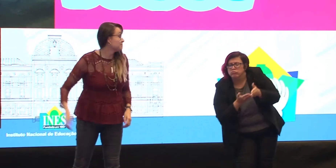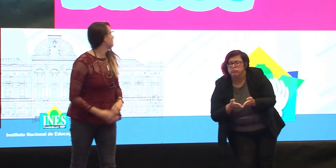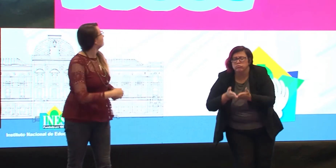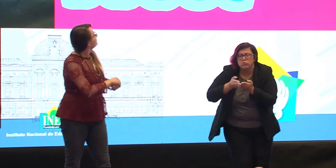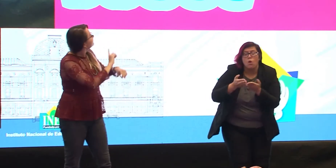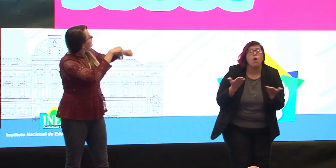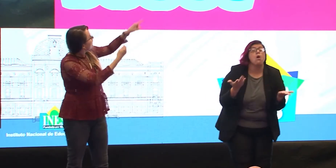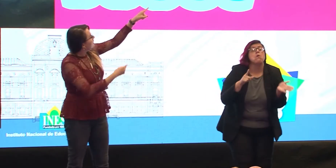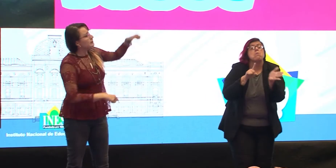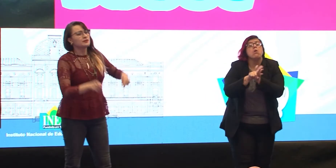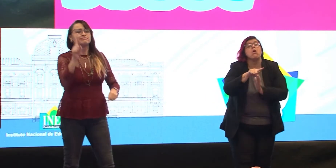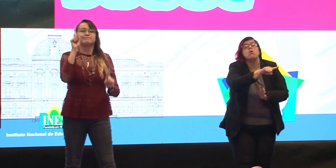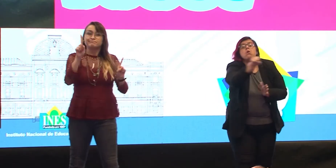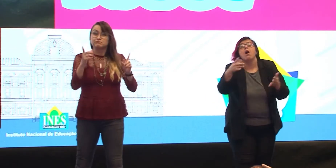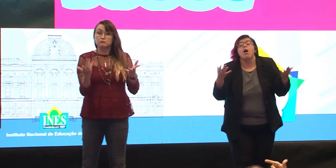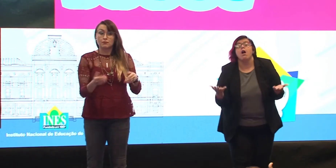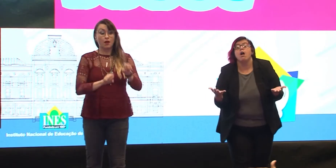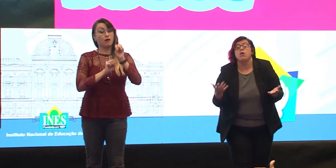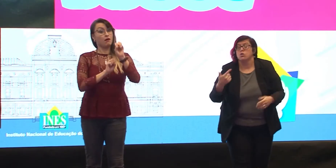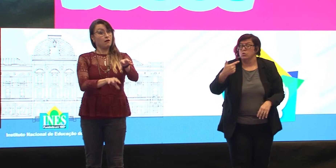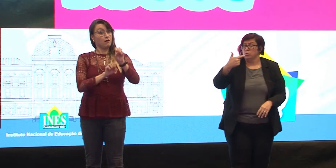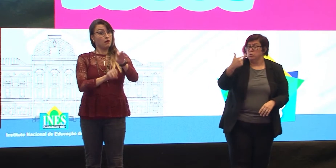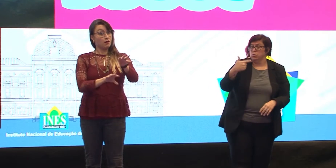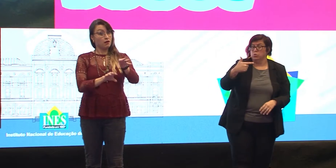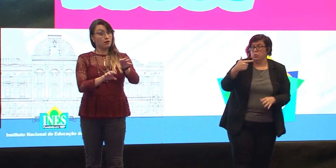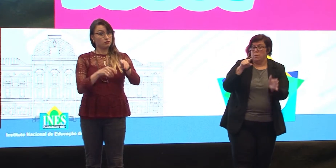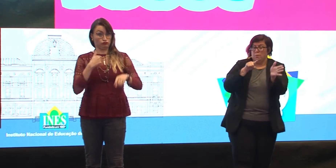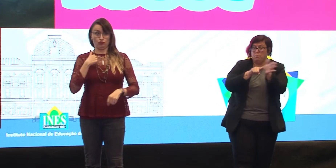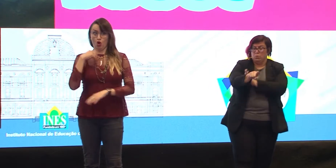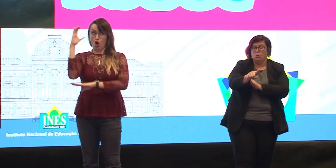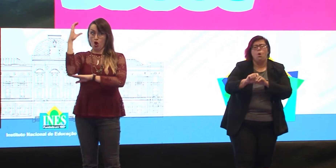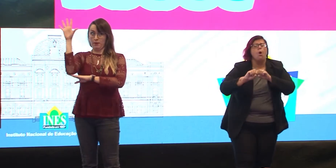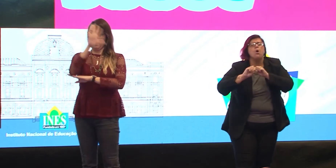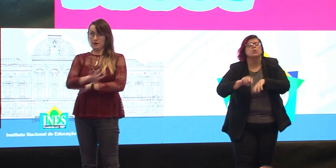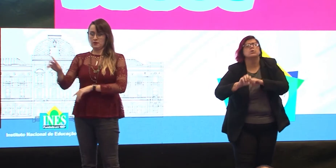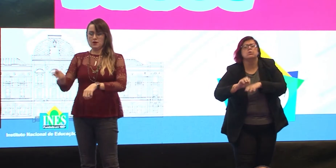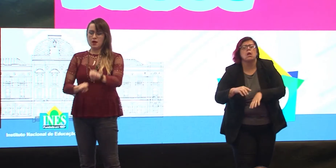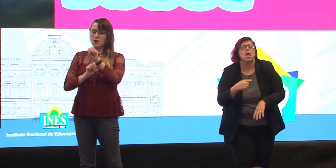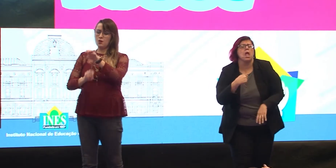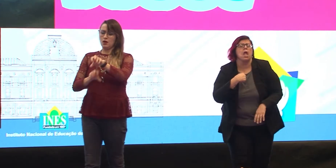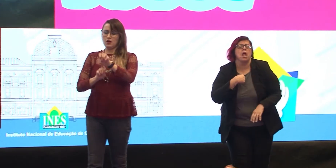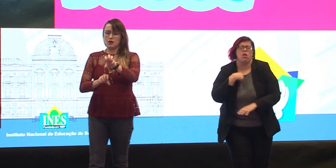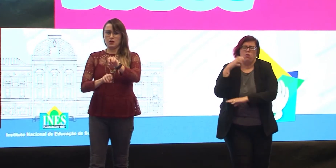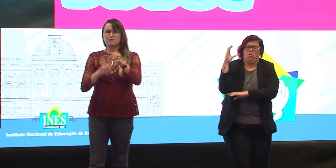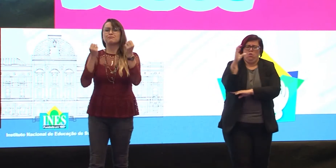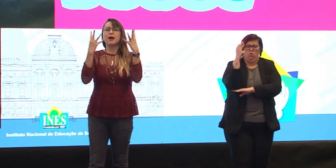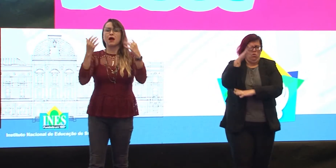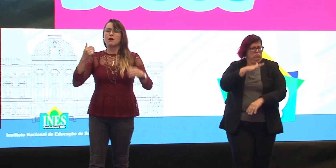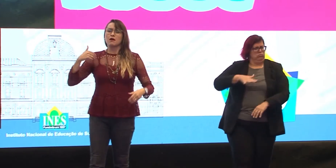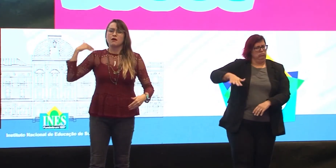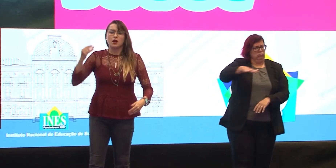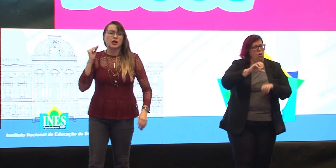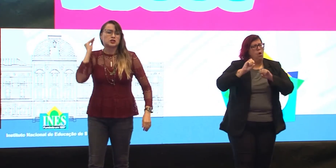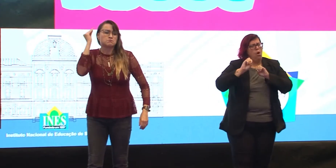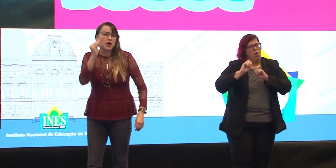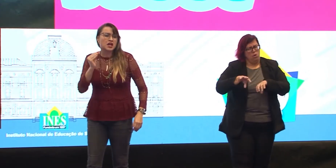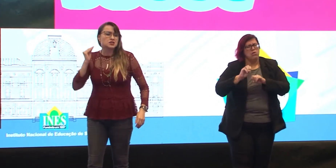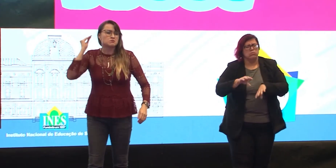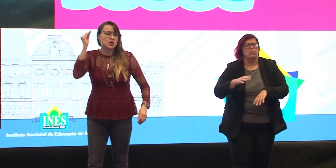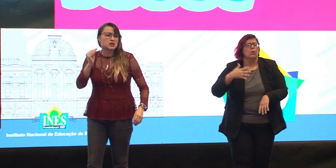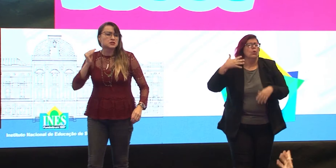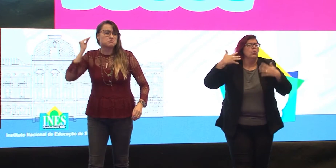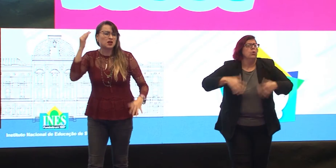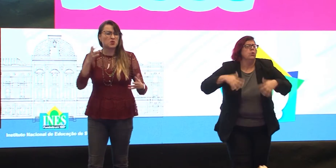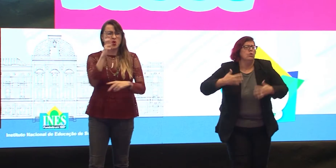os alcance. Quais são, então, esses objetivos? Para onde esse barco se encaminha? Pensando